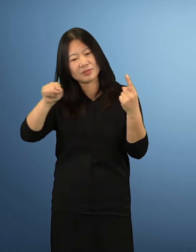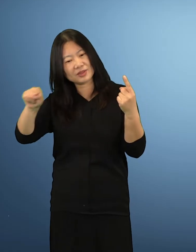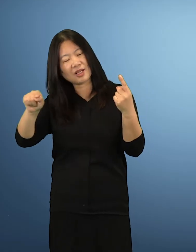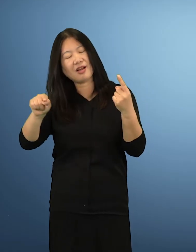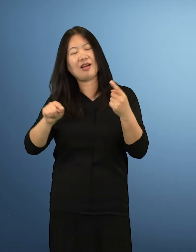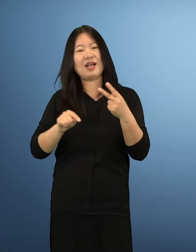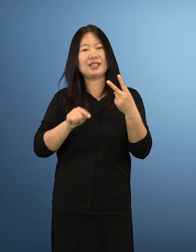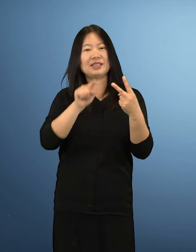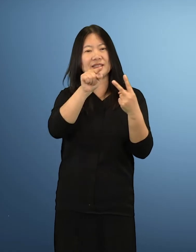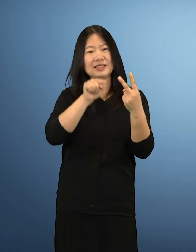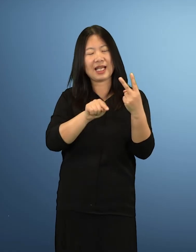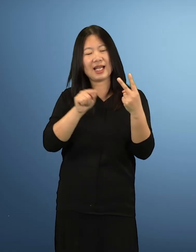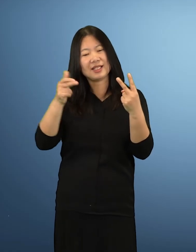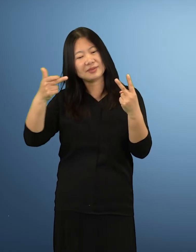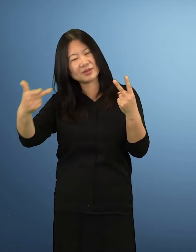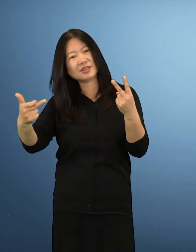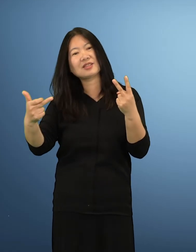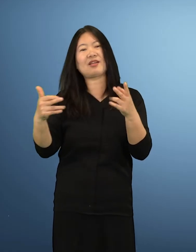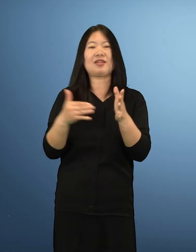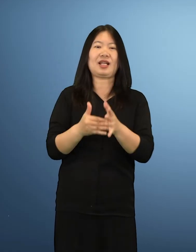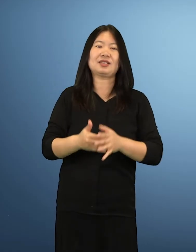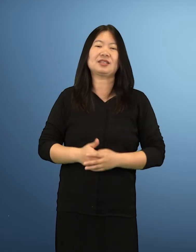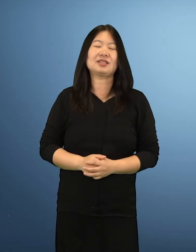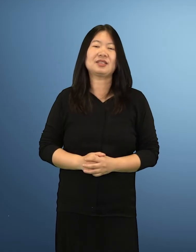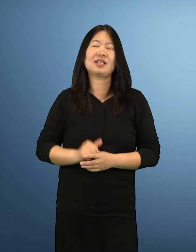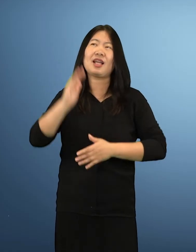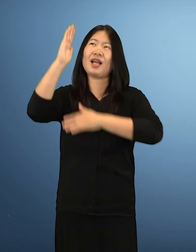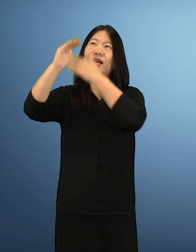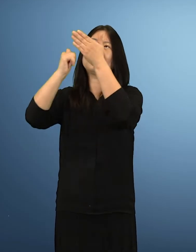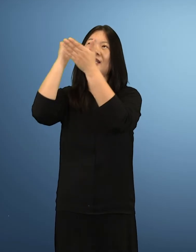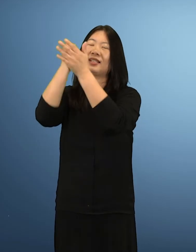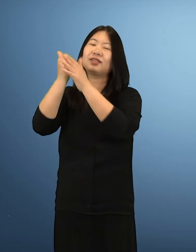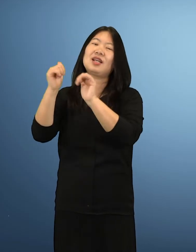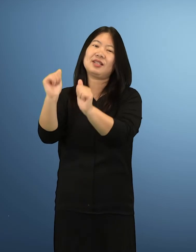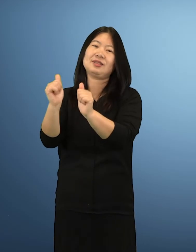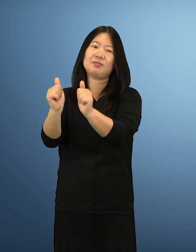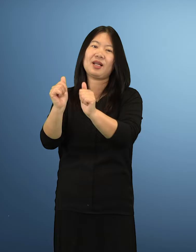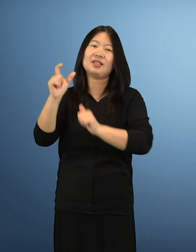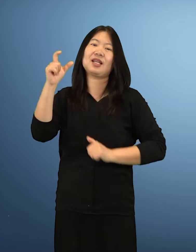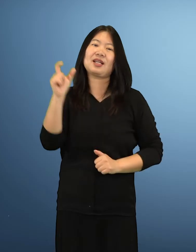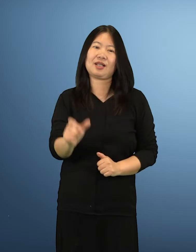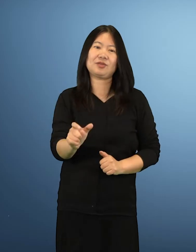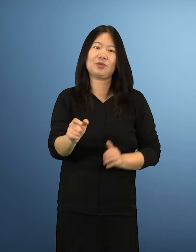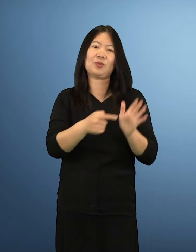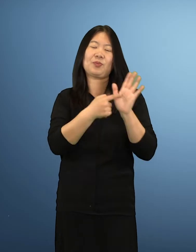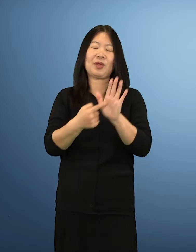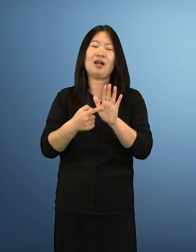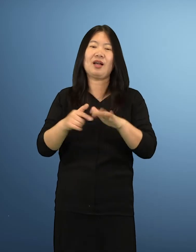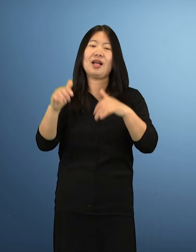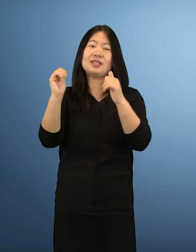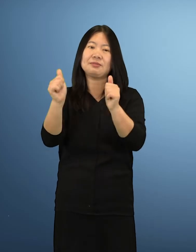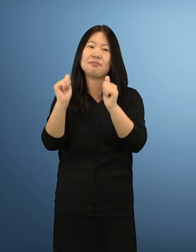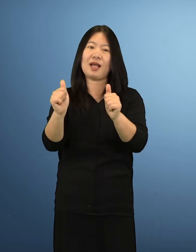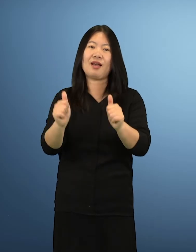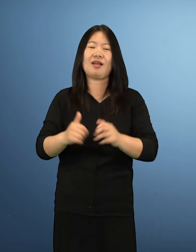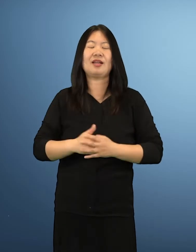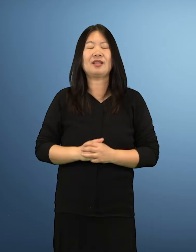1절서부터 2장 17절까지는 하나님의 심판을 강조해요. 심판할